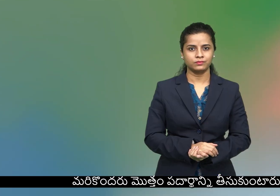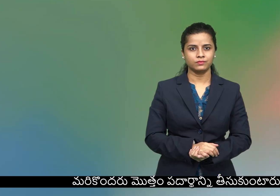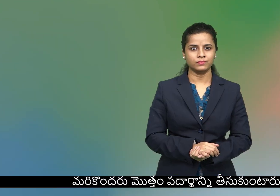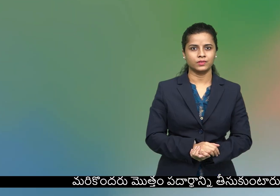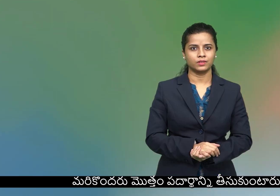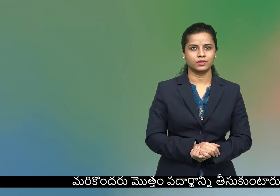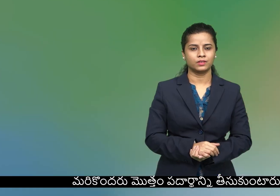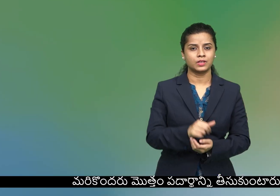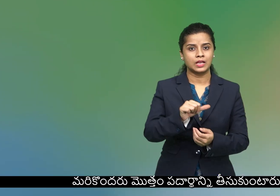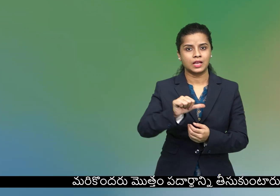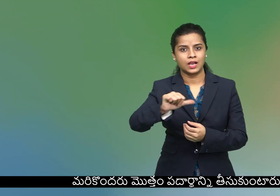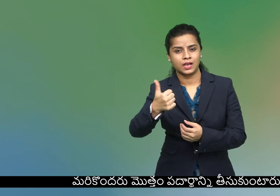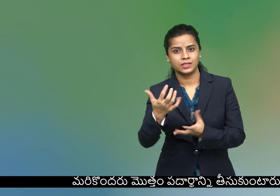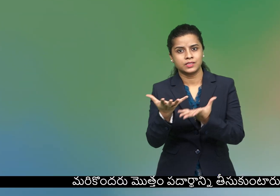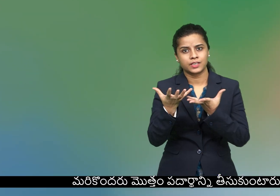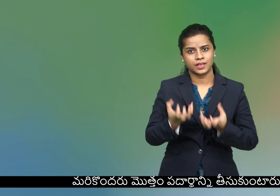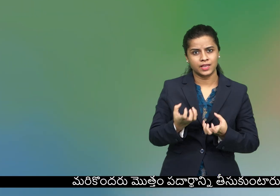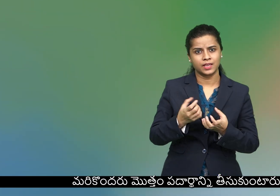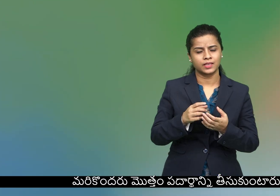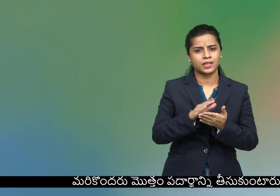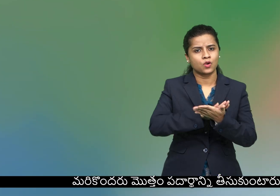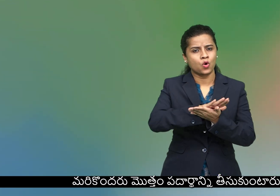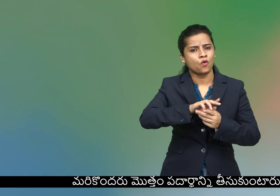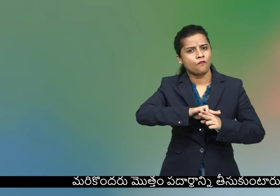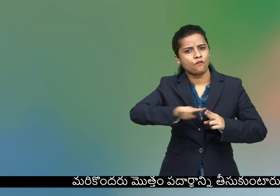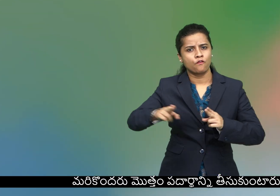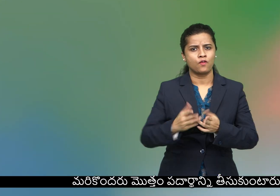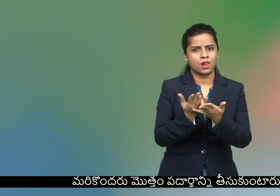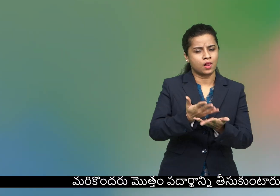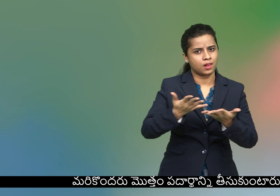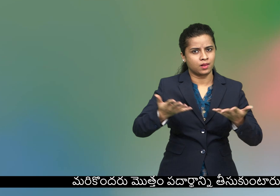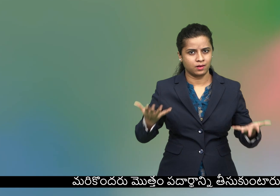మరికొందరు మొత్తం పదార్థాన్ని తీసుకుంటారు మరియు